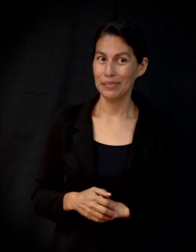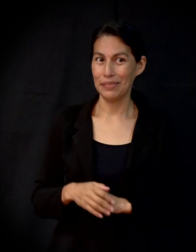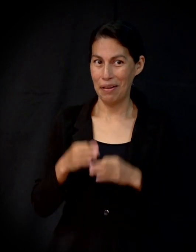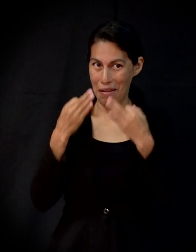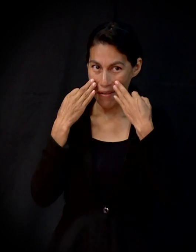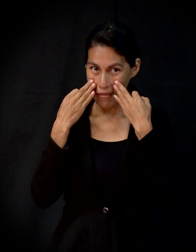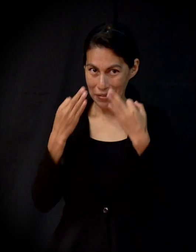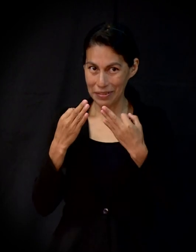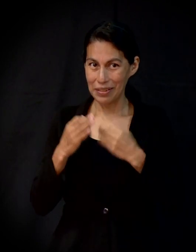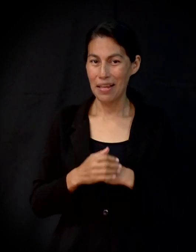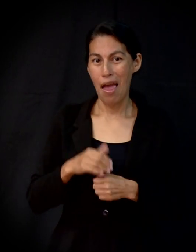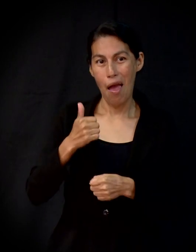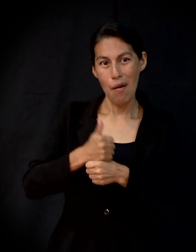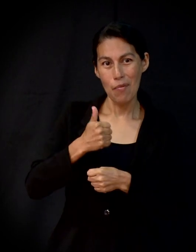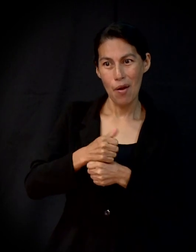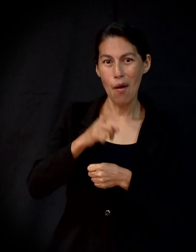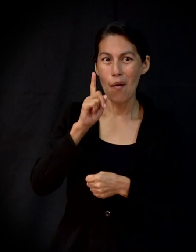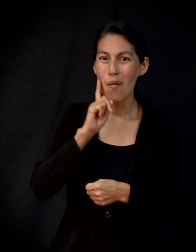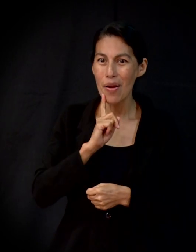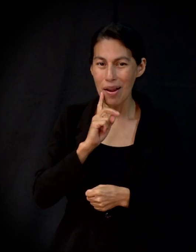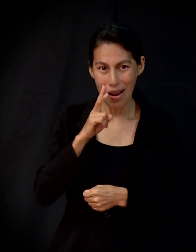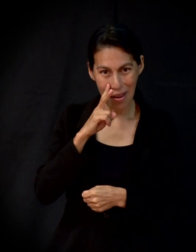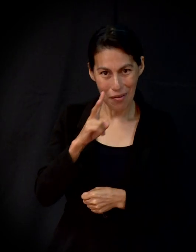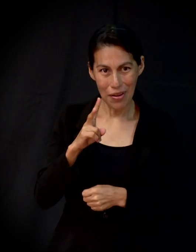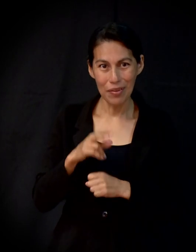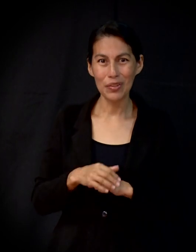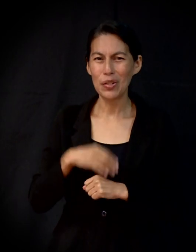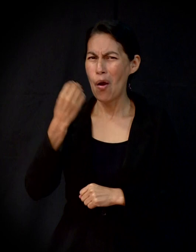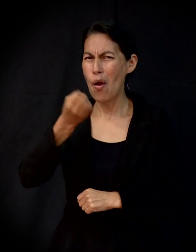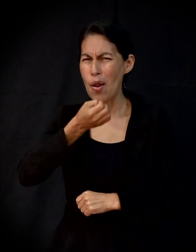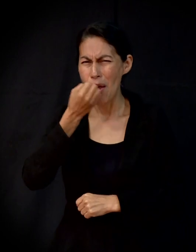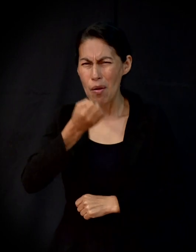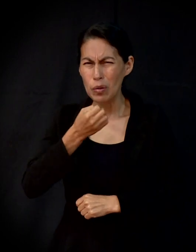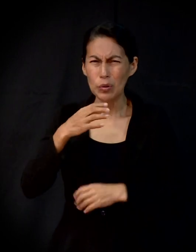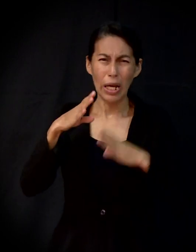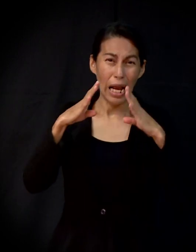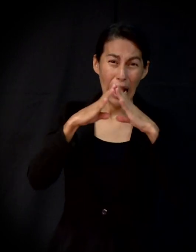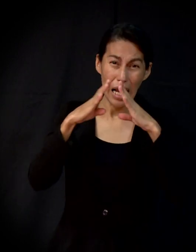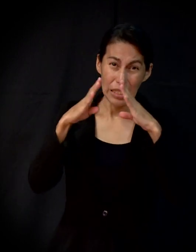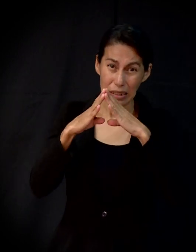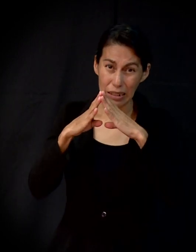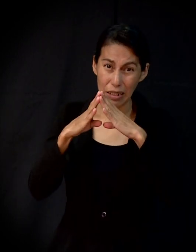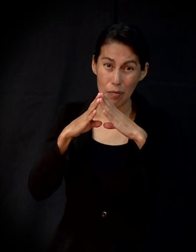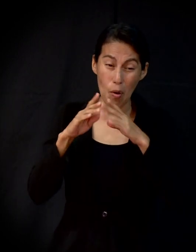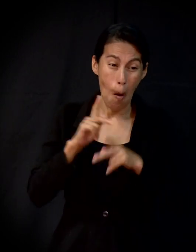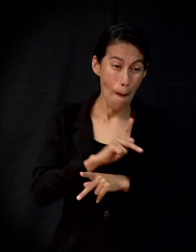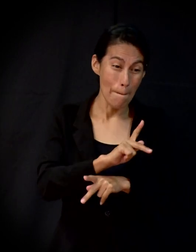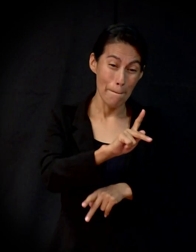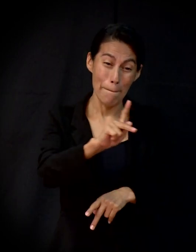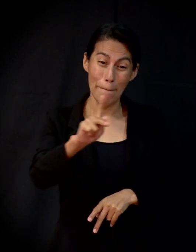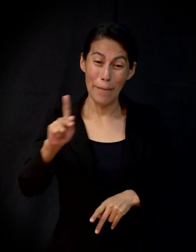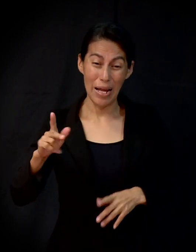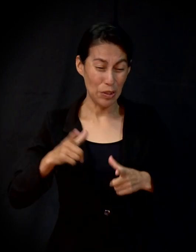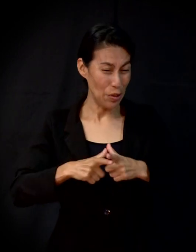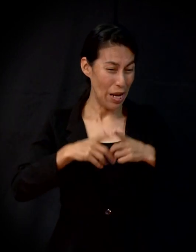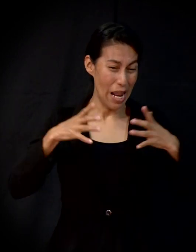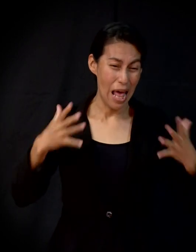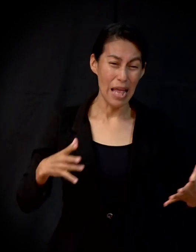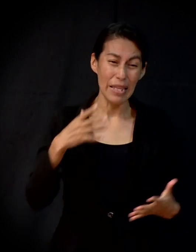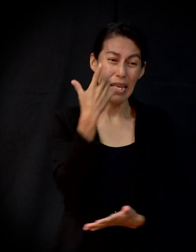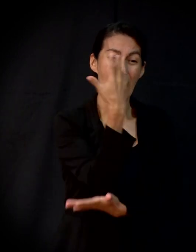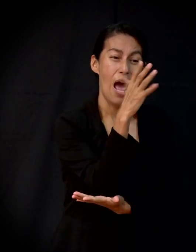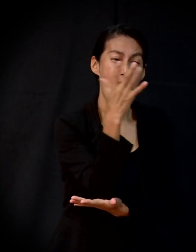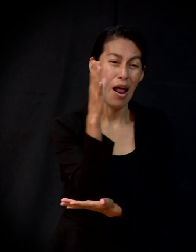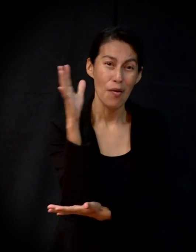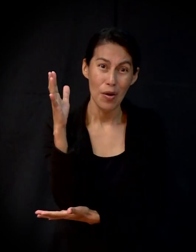La veo a cada rato mi abuelita y también la veo justo por una cosa que tuviera un gran patio y